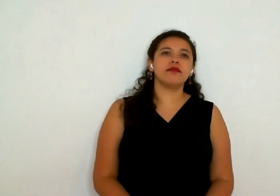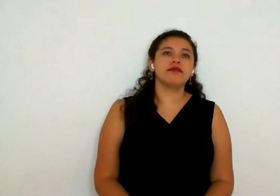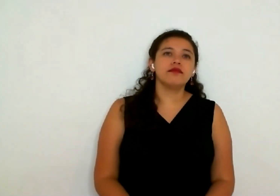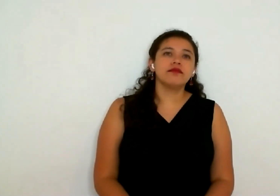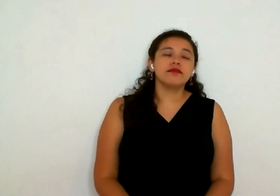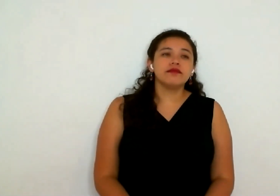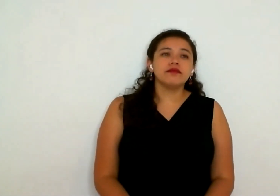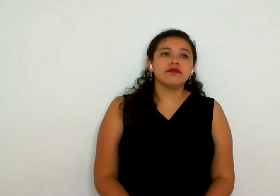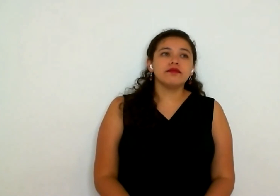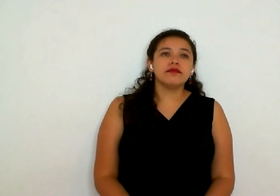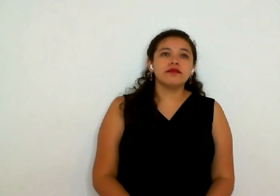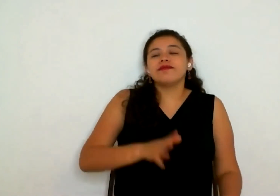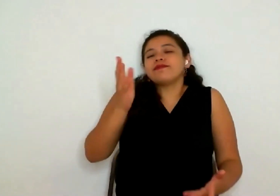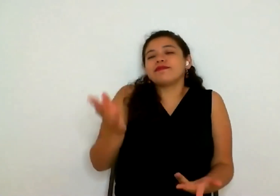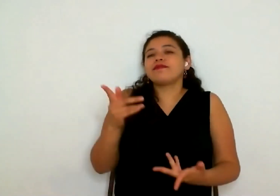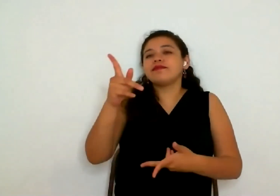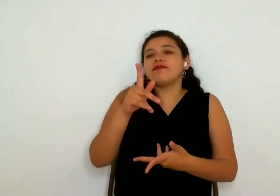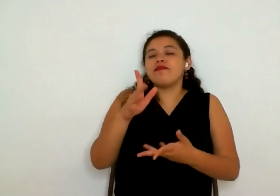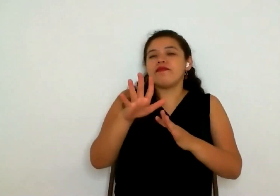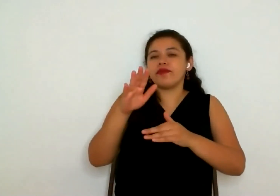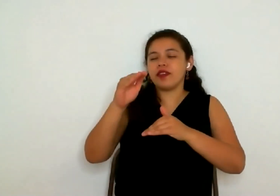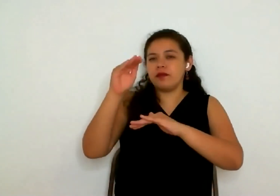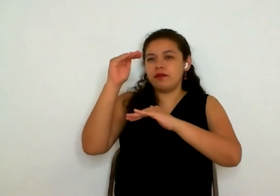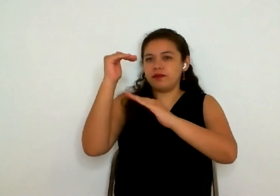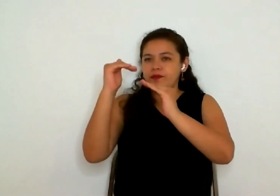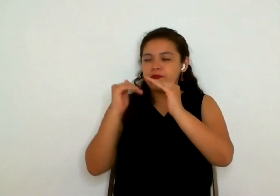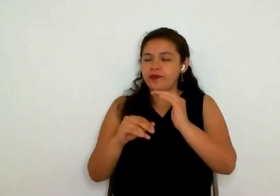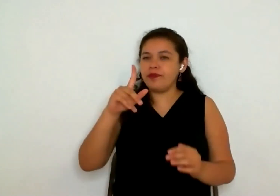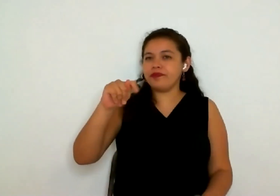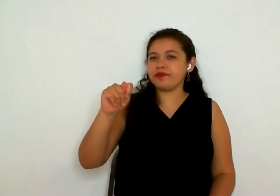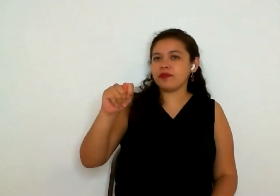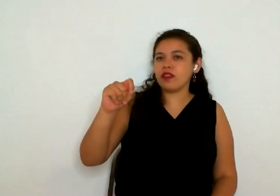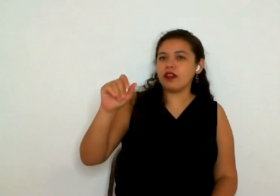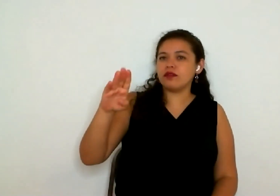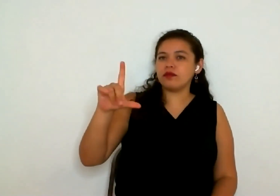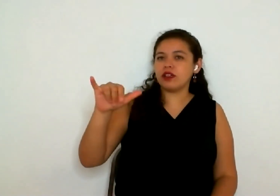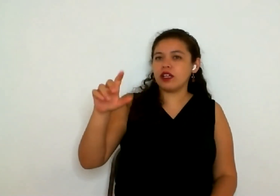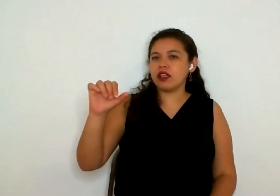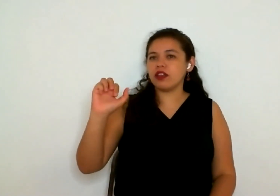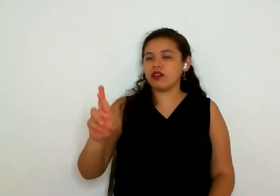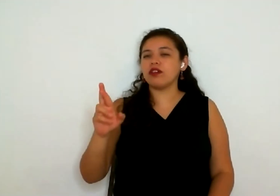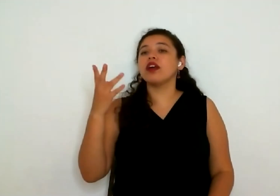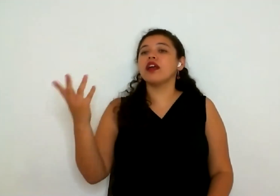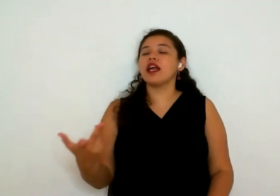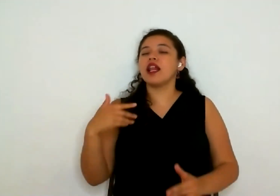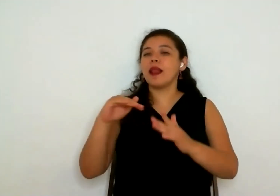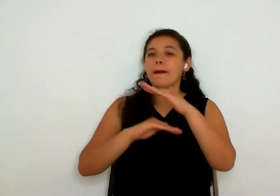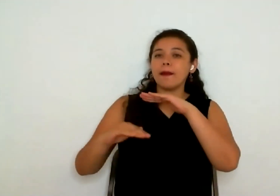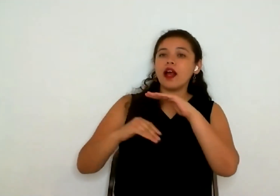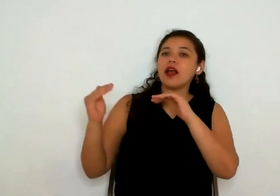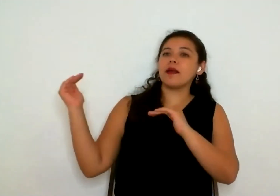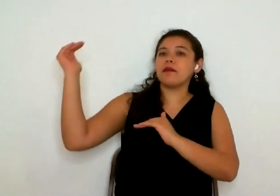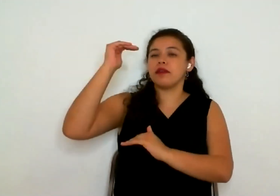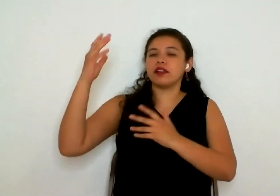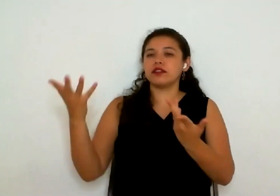en la parte del tabulador como se asignarían como el mínimo y el máximo de una cuota a